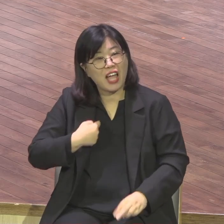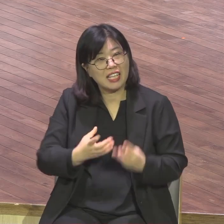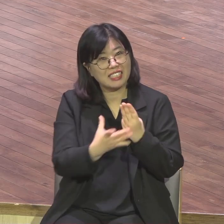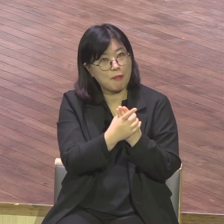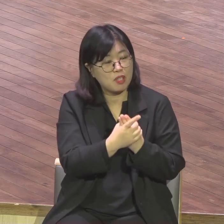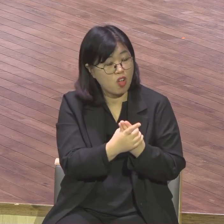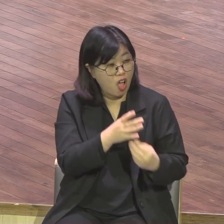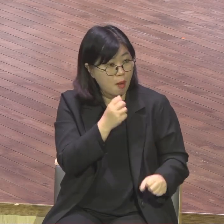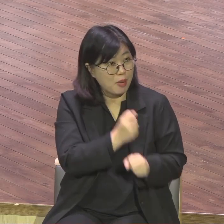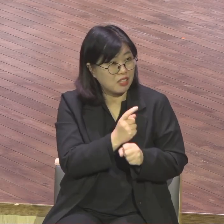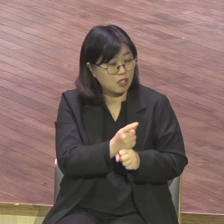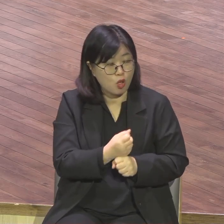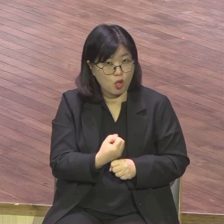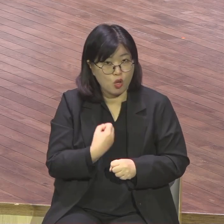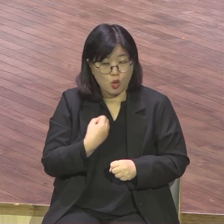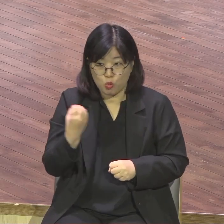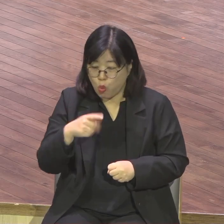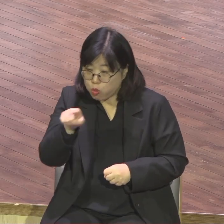만들어도 됩니다.